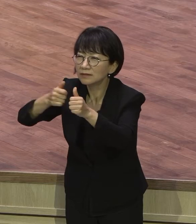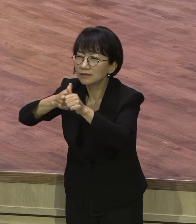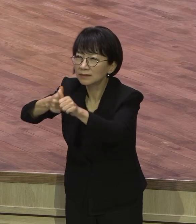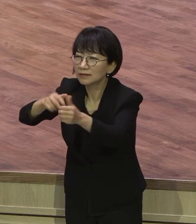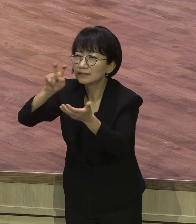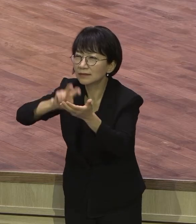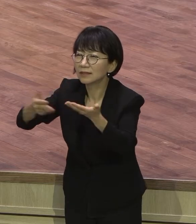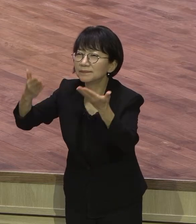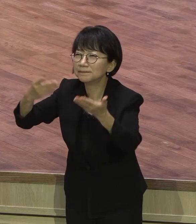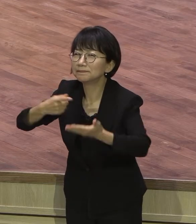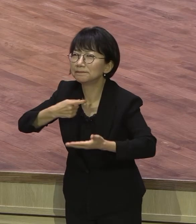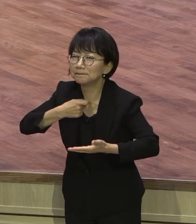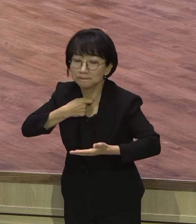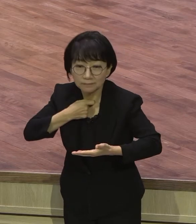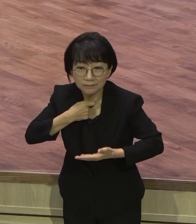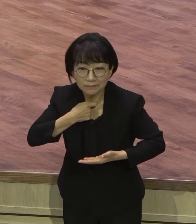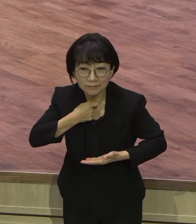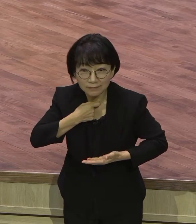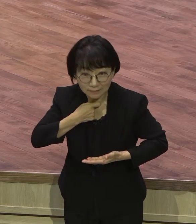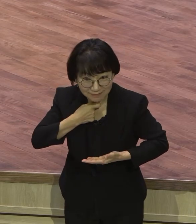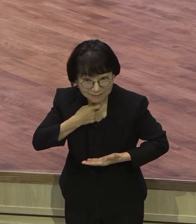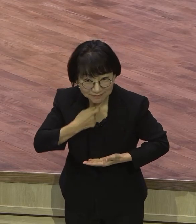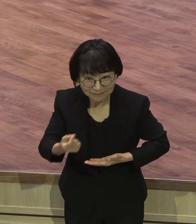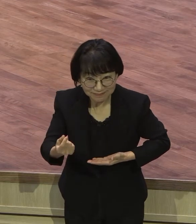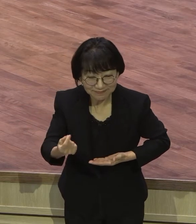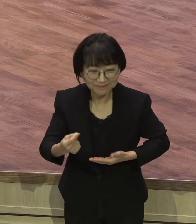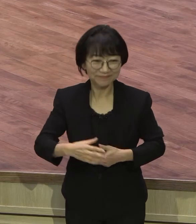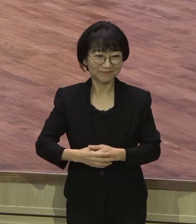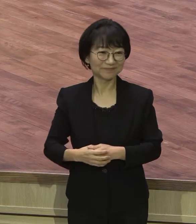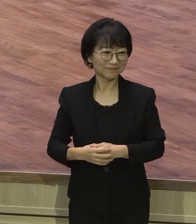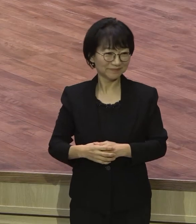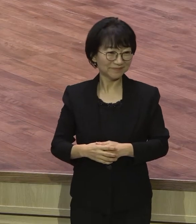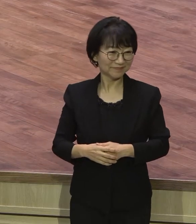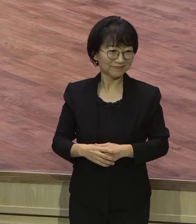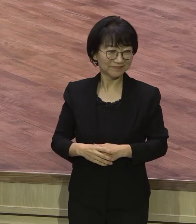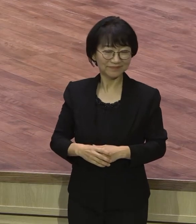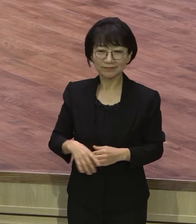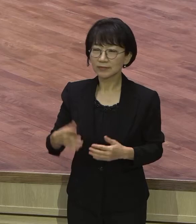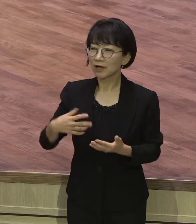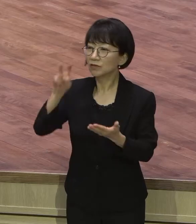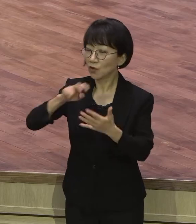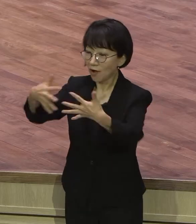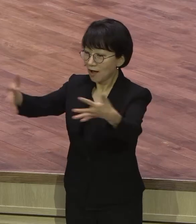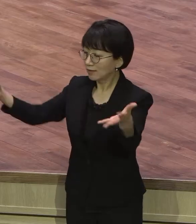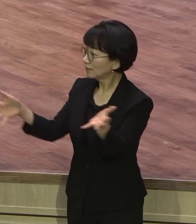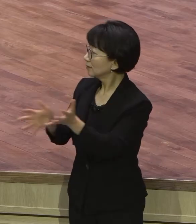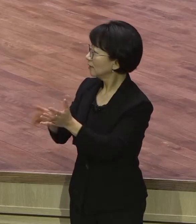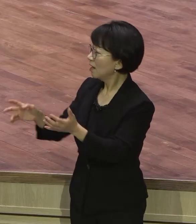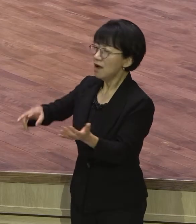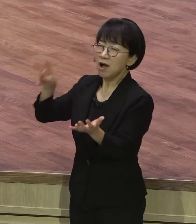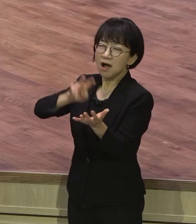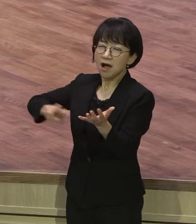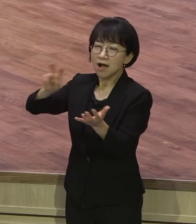원합니다. 그게 찬양을 드리는 성가대를 바라보는